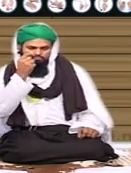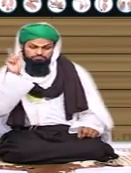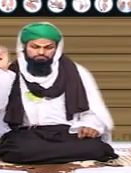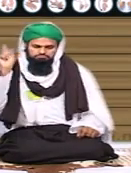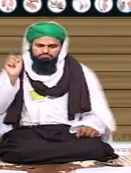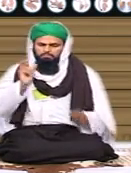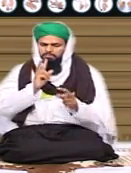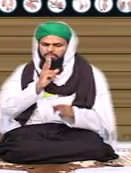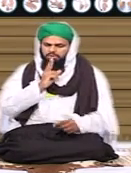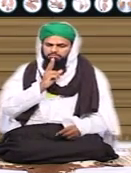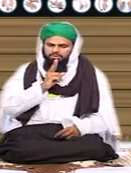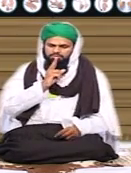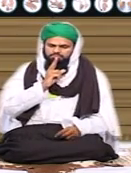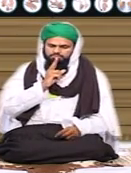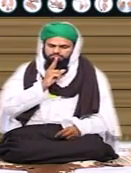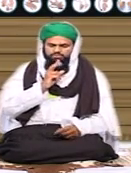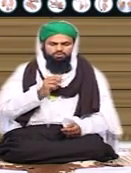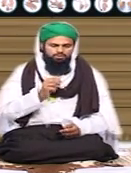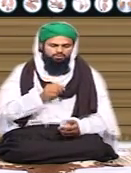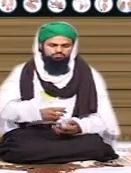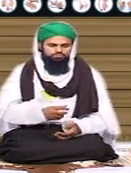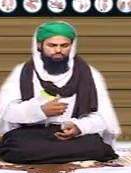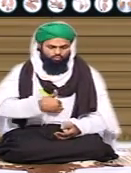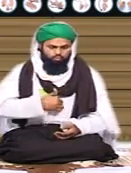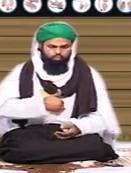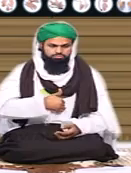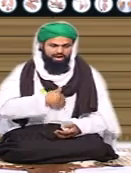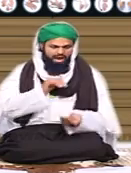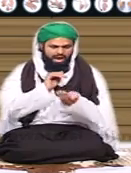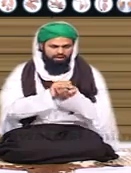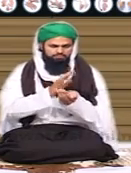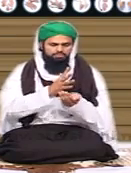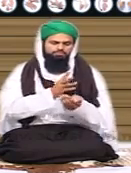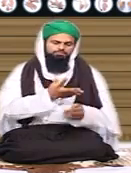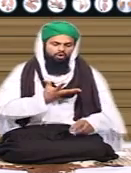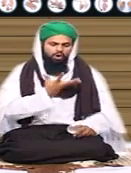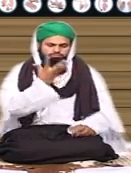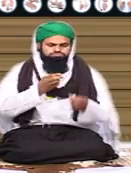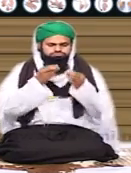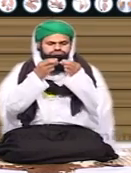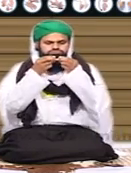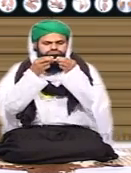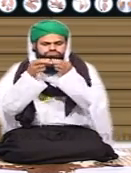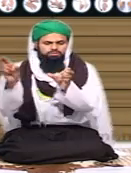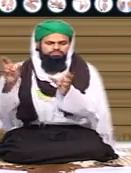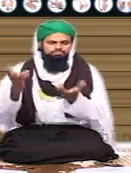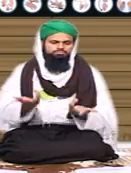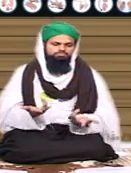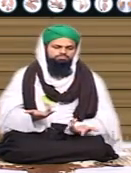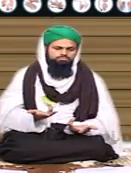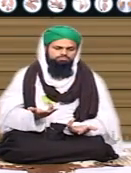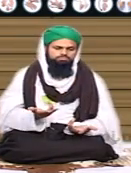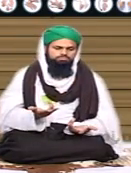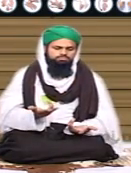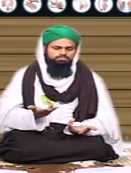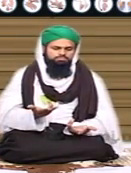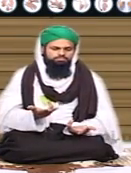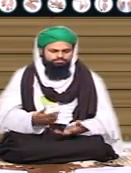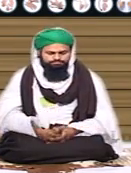کے بارے میں کوئی بات کہہ بھی دی جائے تو وہ مطلب اس کا پیٹ چڑھ جاتا ہے، وہ بے قرار ہو جاتا ہے. یعنی کسی